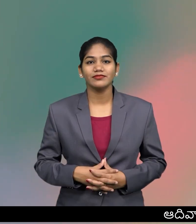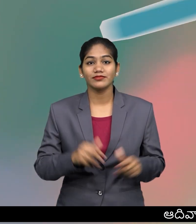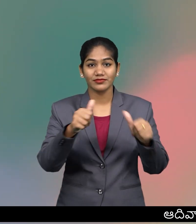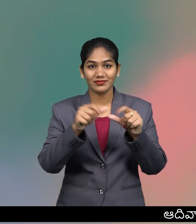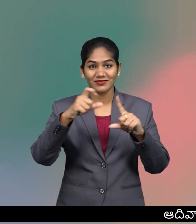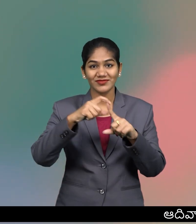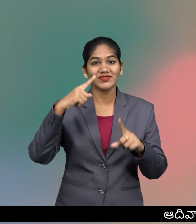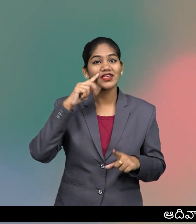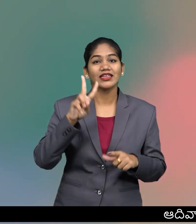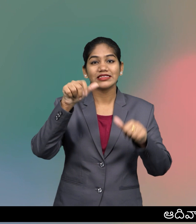ఆదివాసీ తిరుగుబాట్లు.